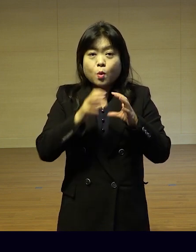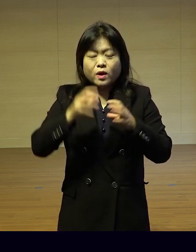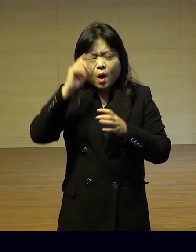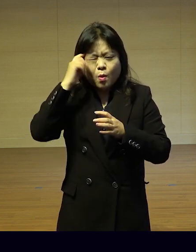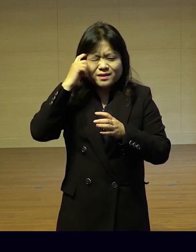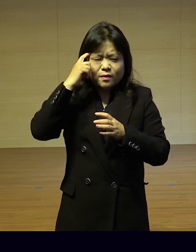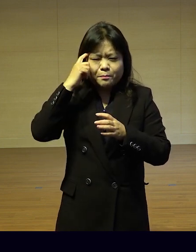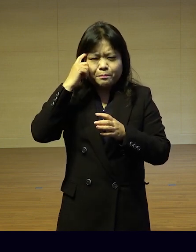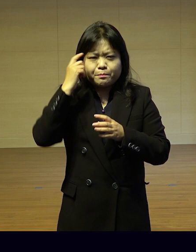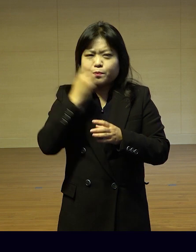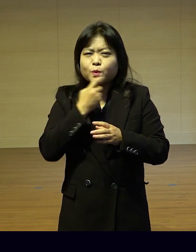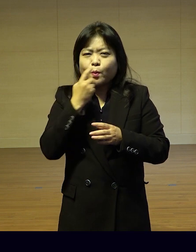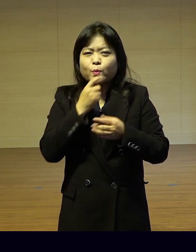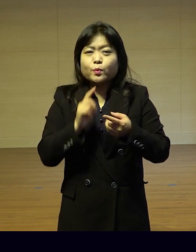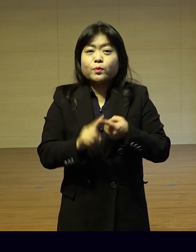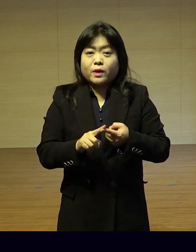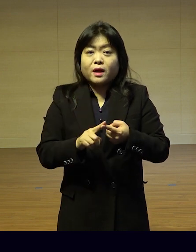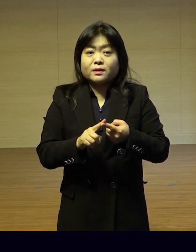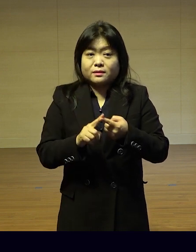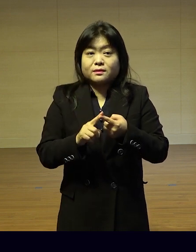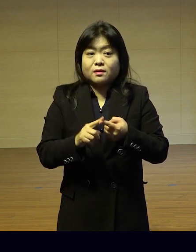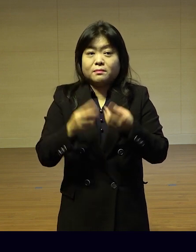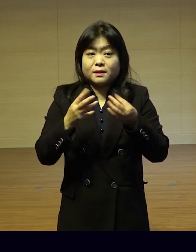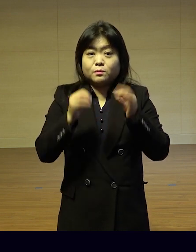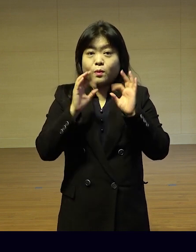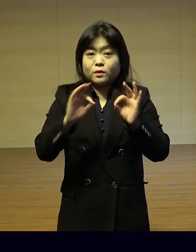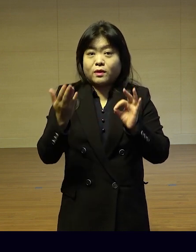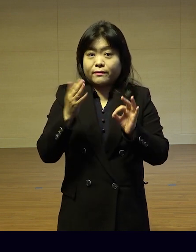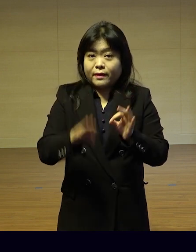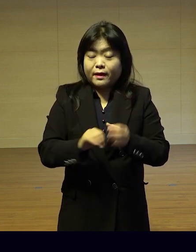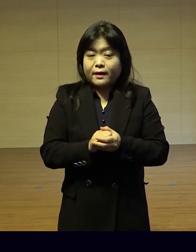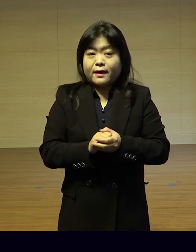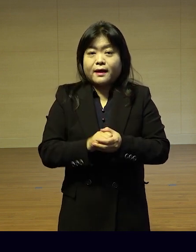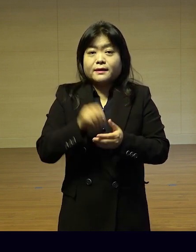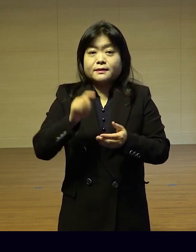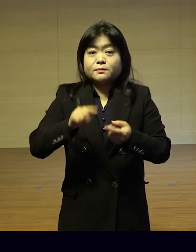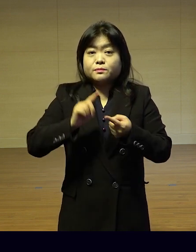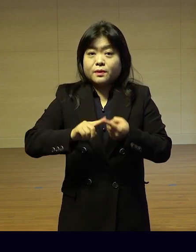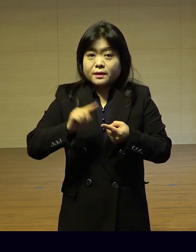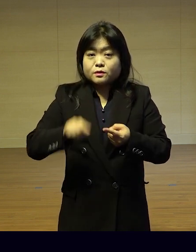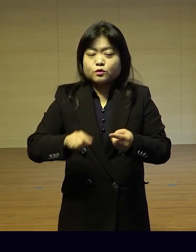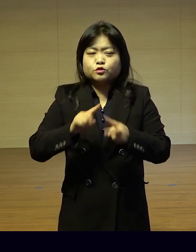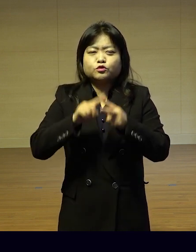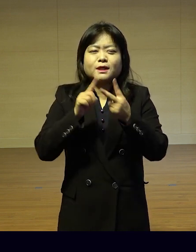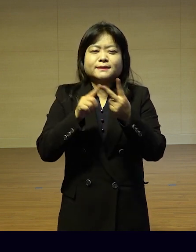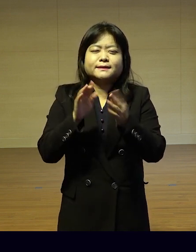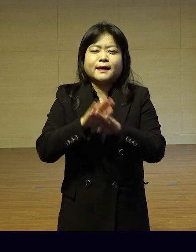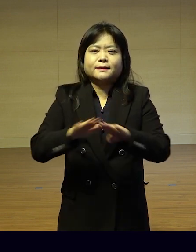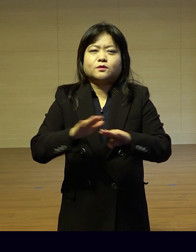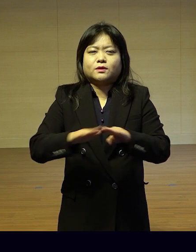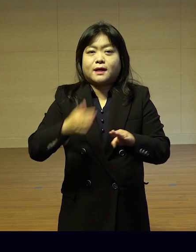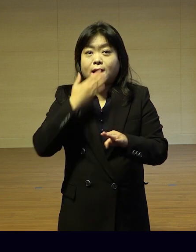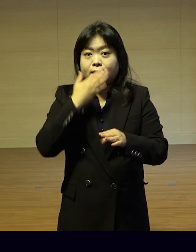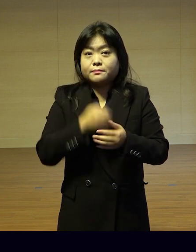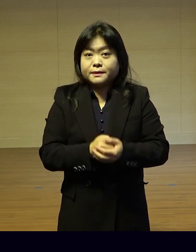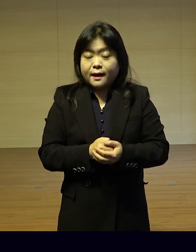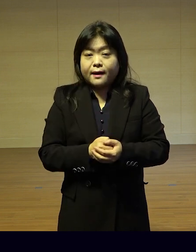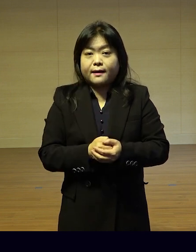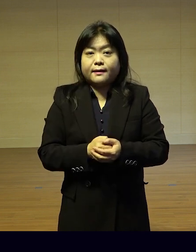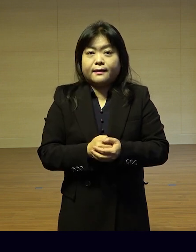이런 표현들을 자주 보시게 되는데 이 표현에 대해서는 두 가지의 해석이 가능합니다.